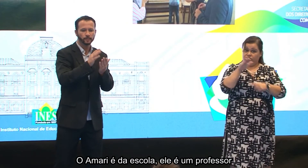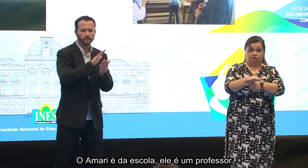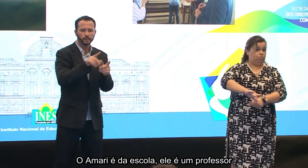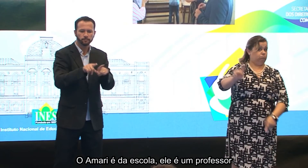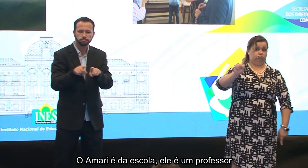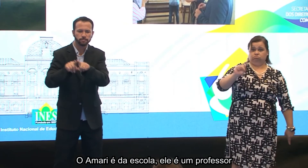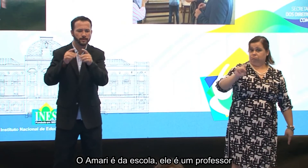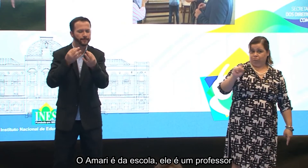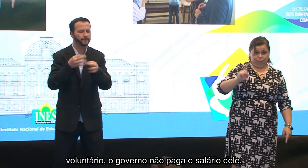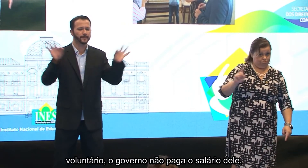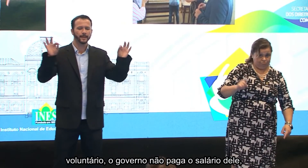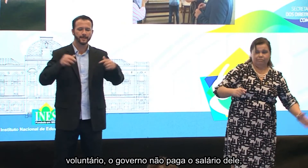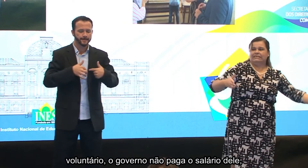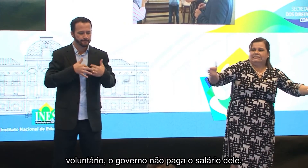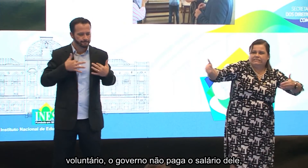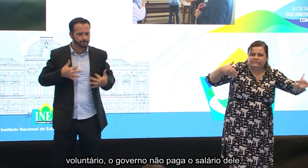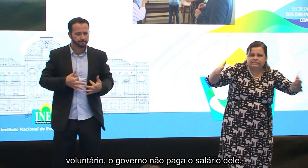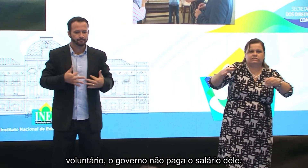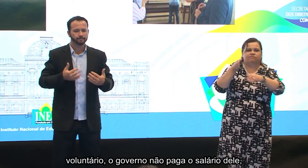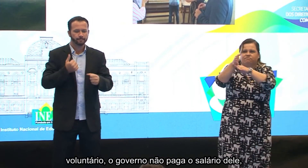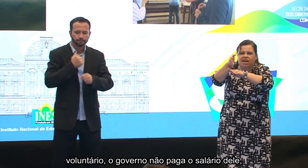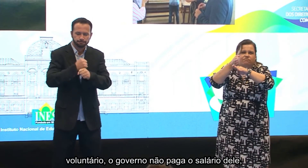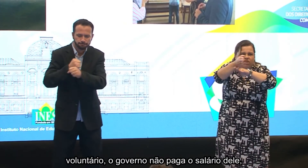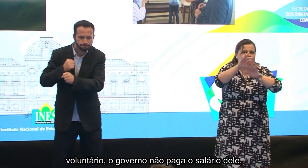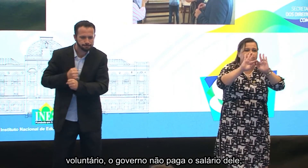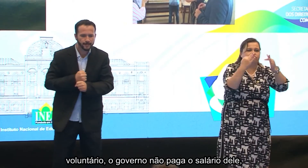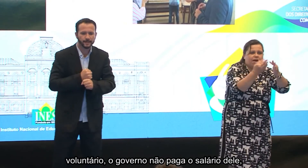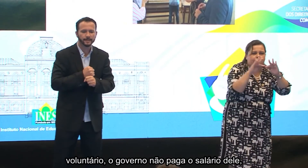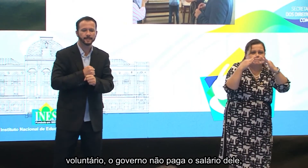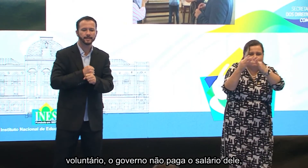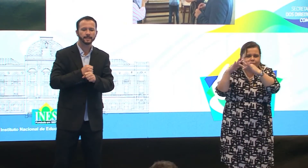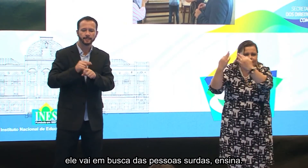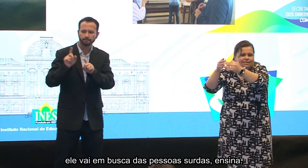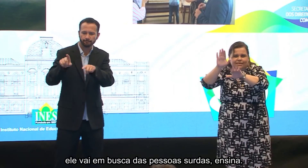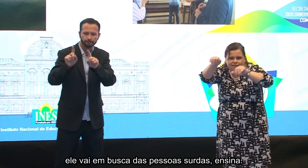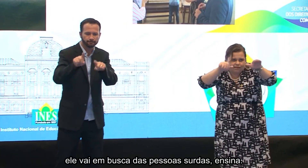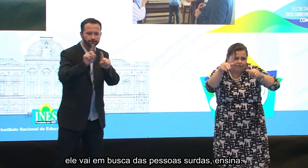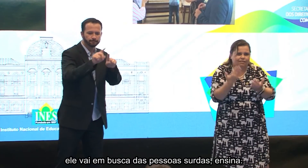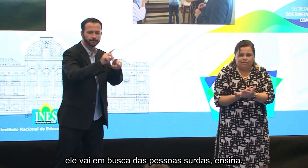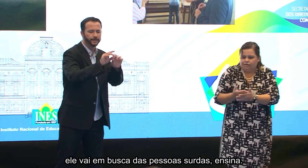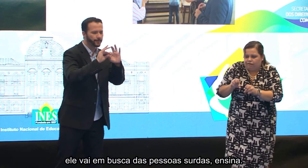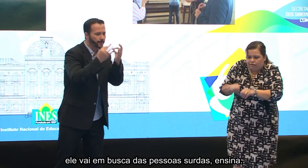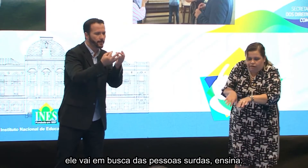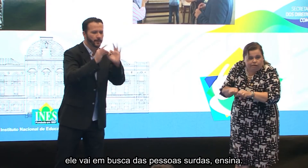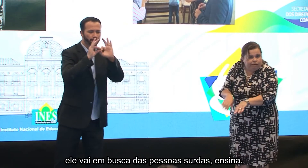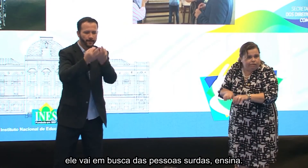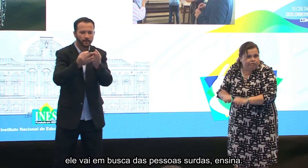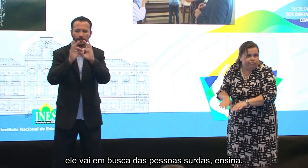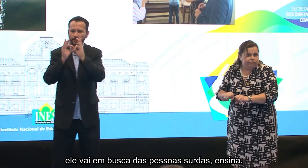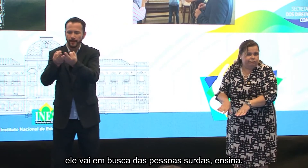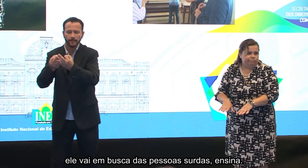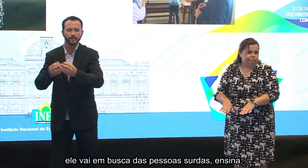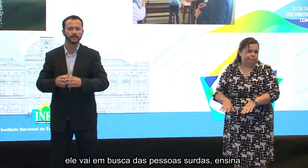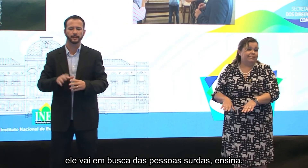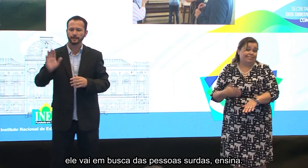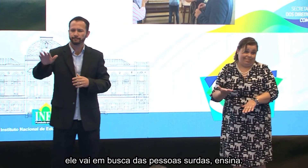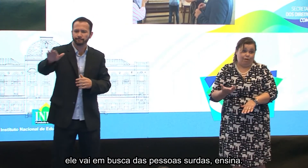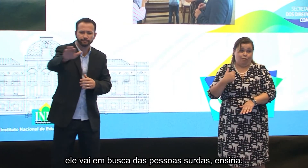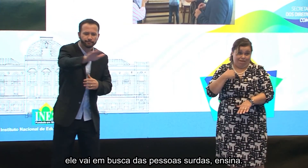um professor voluntário, o governo não paga o salário dele. Então, ele vai em busca das pessoas surdas, ele